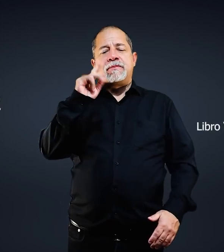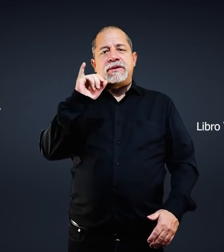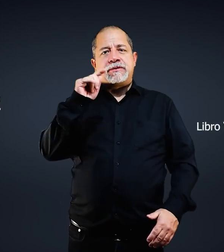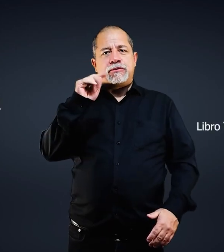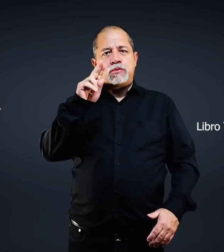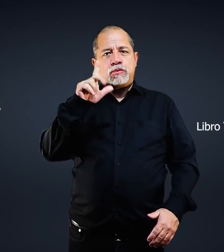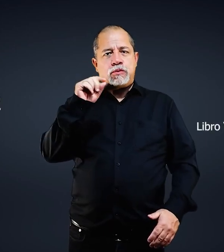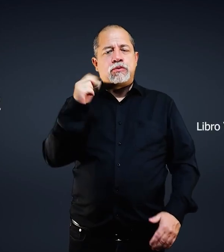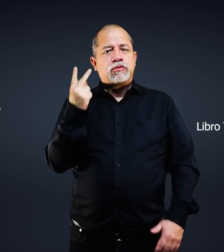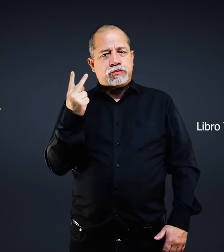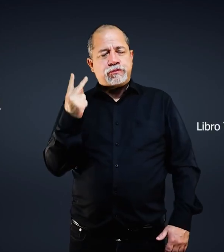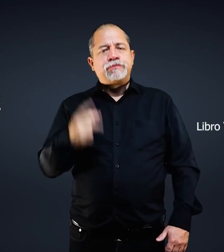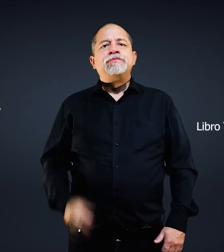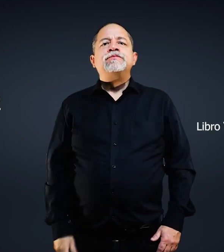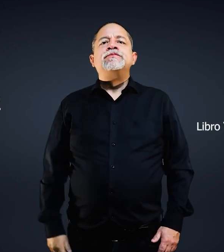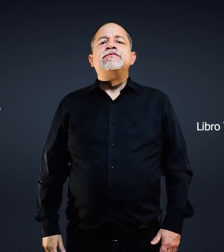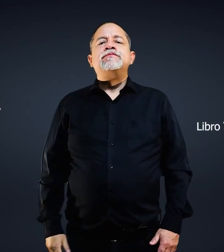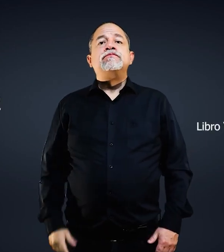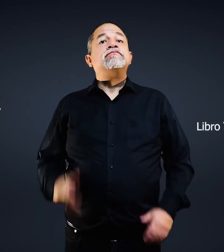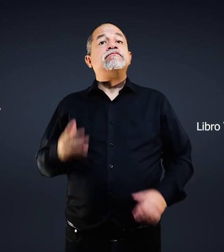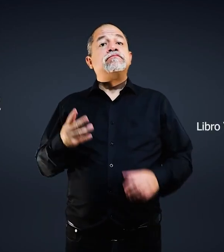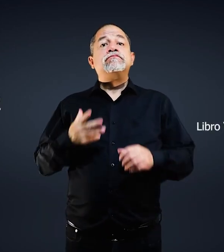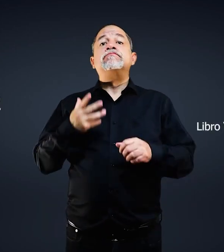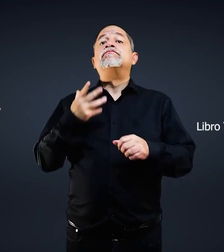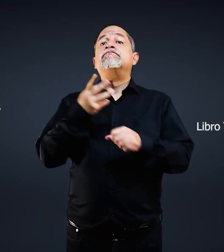Capítulo 2. Hay una solución.